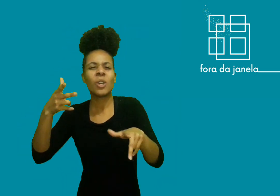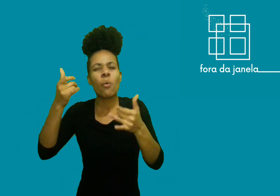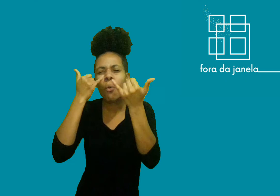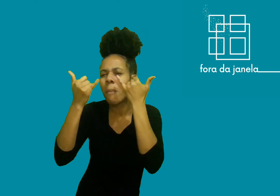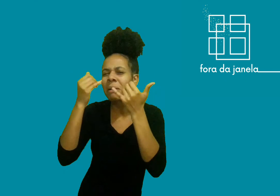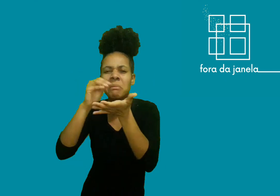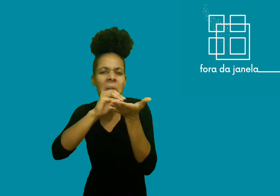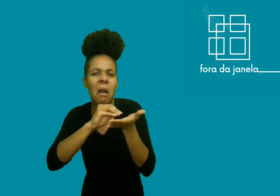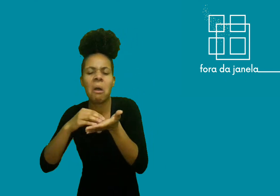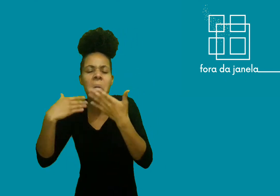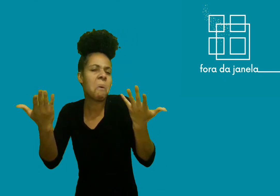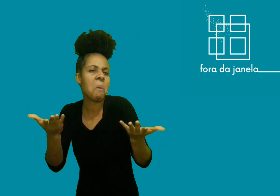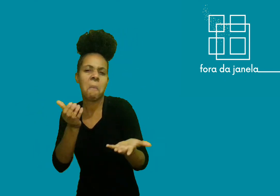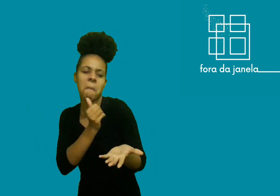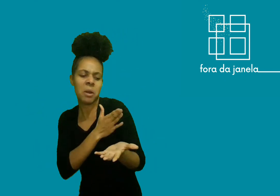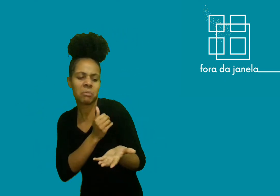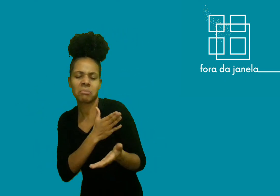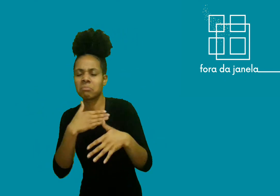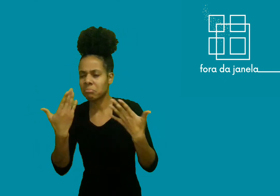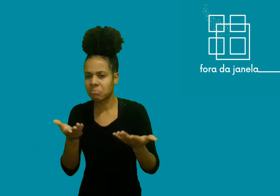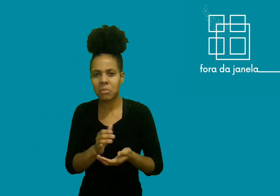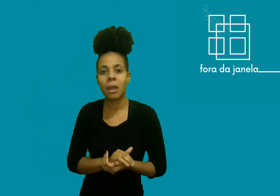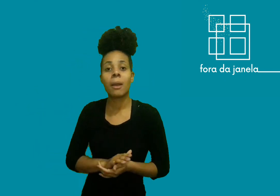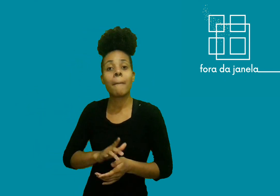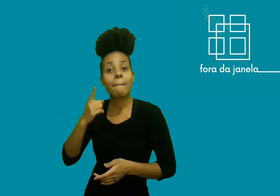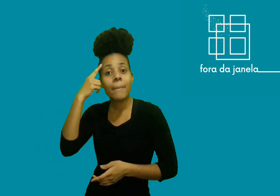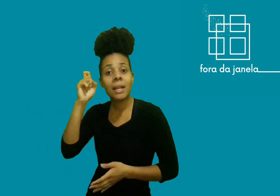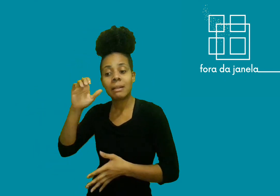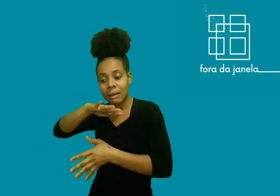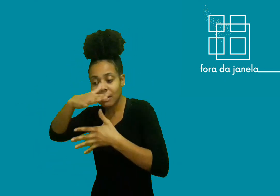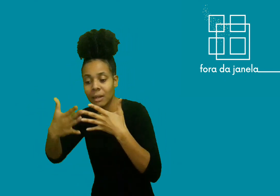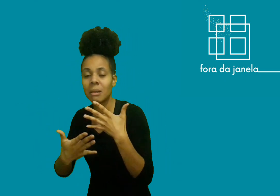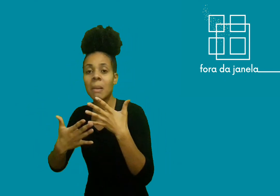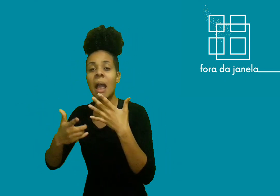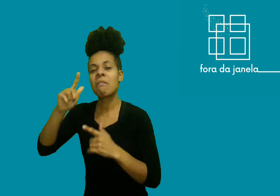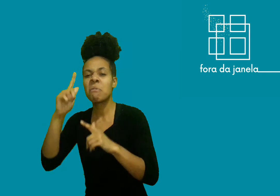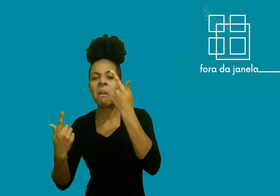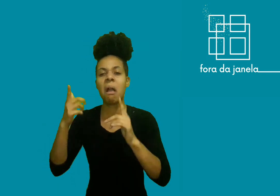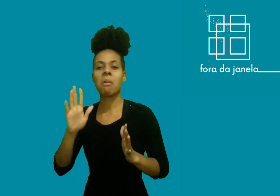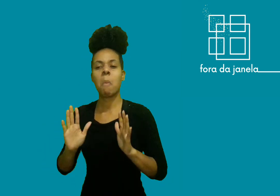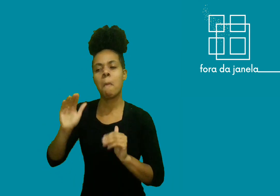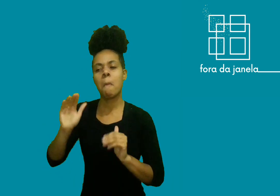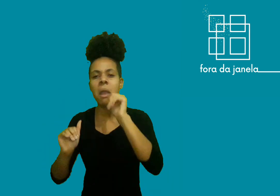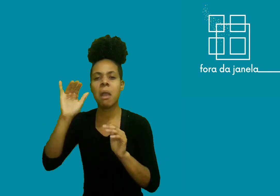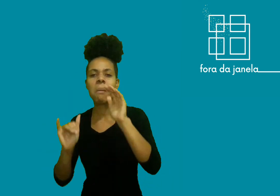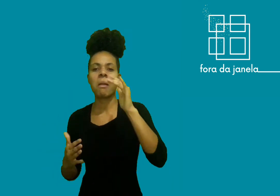gente tem esse paradigma ou essa falta de informação, enfim, ou um preconceito mesmo, de achar que a Libras é uma mímica, é